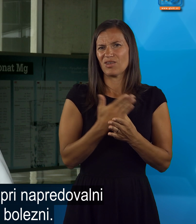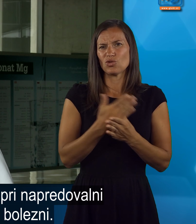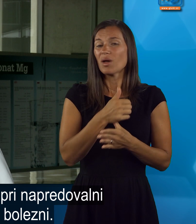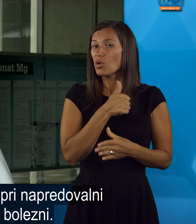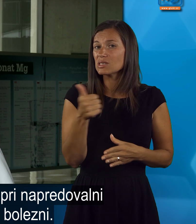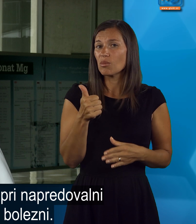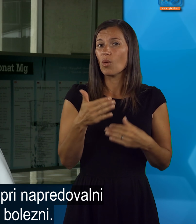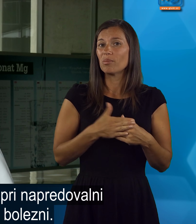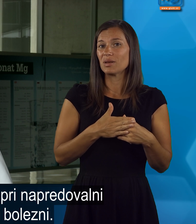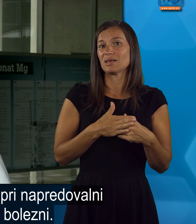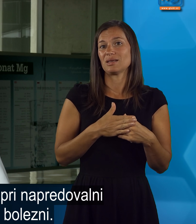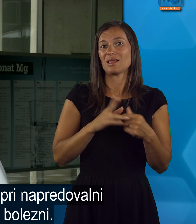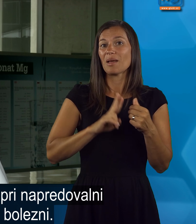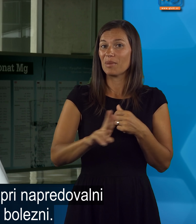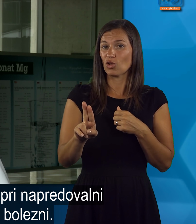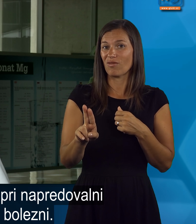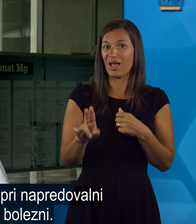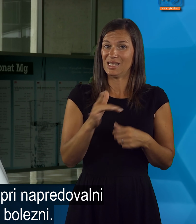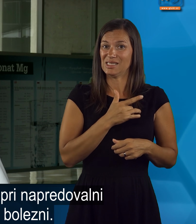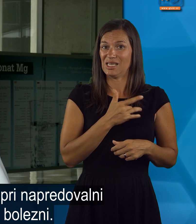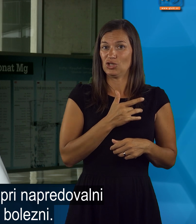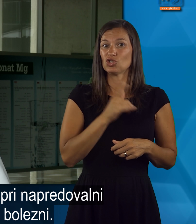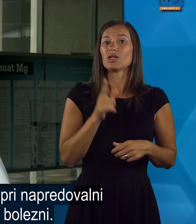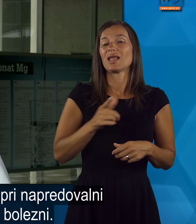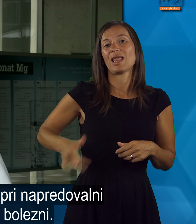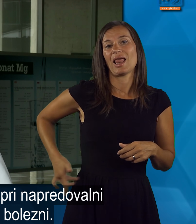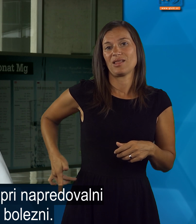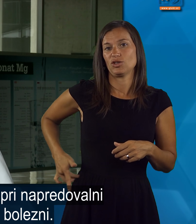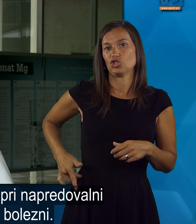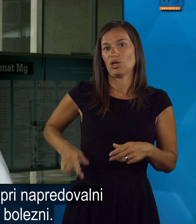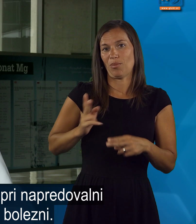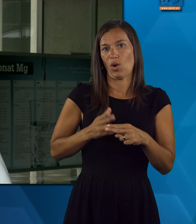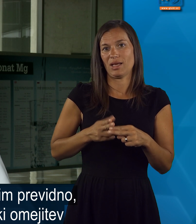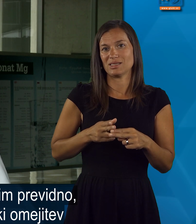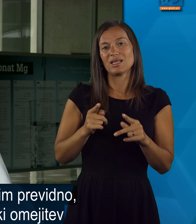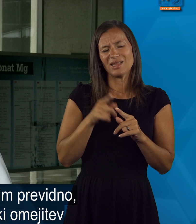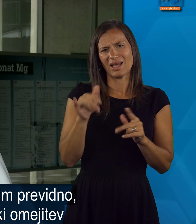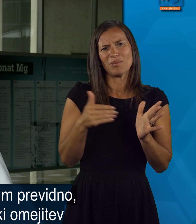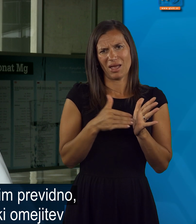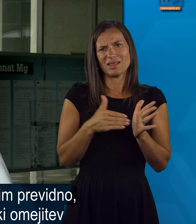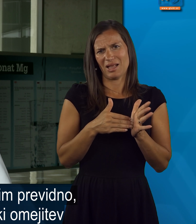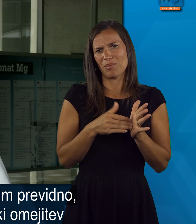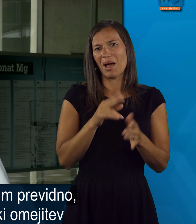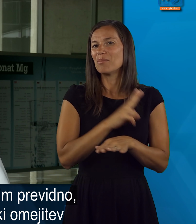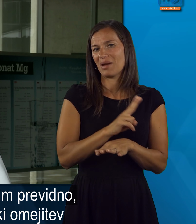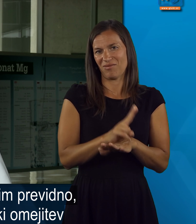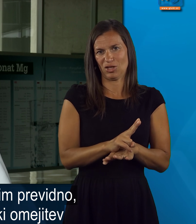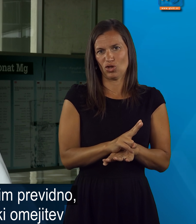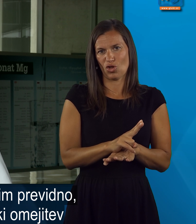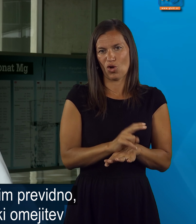ga samo pri napredovali srčni in ledvični bolezni. Takrat je treba z njim